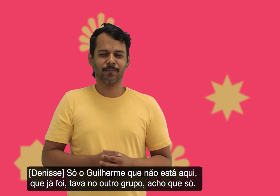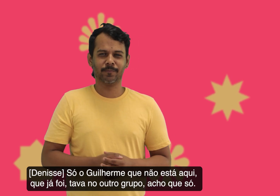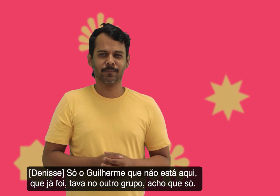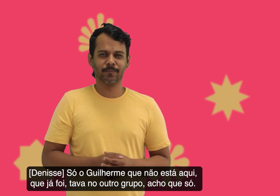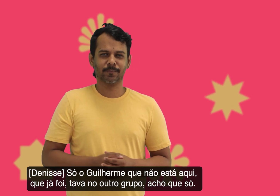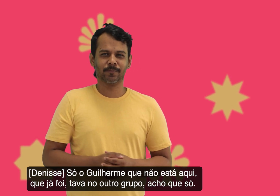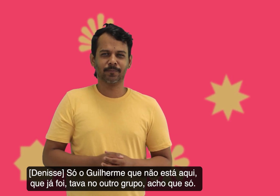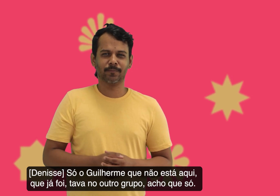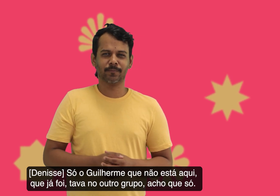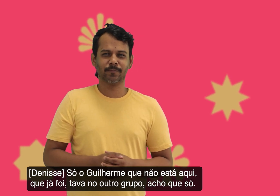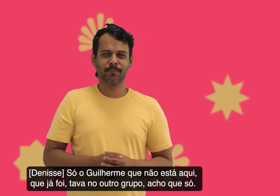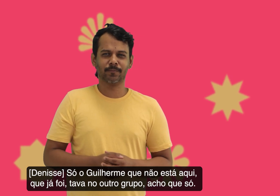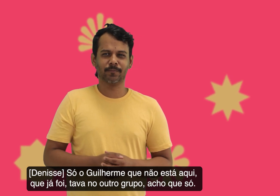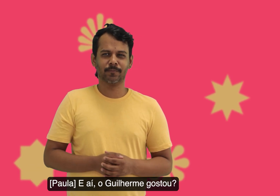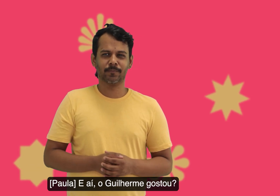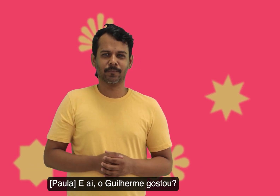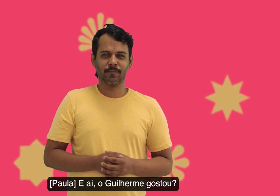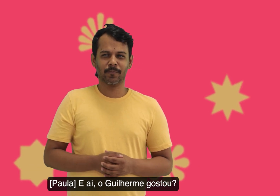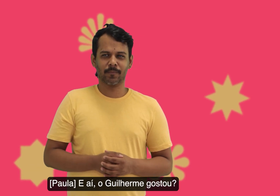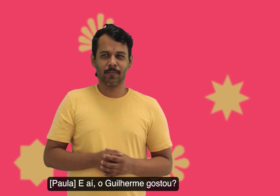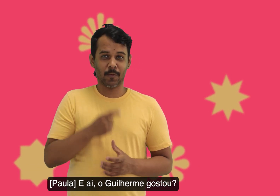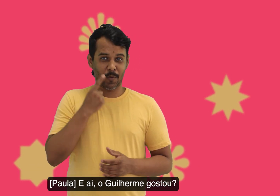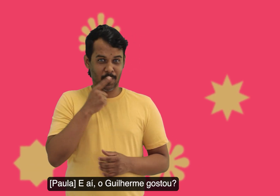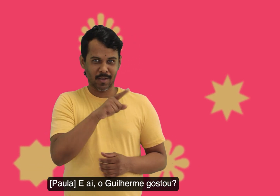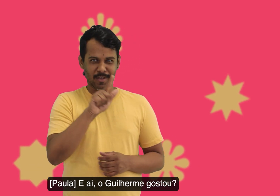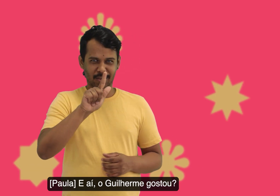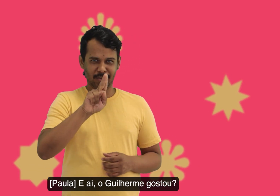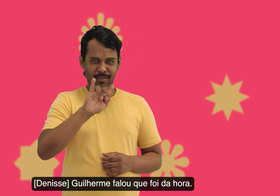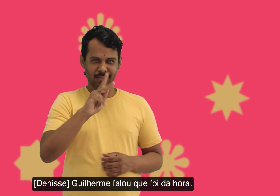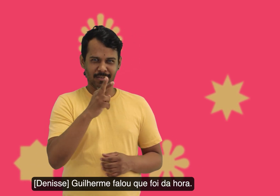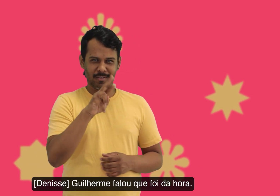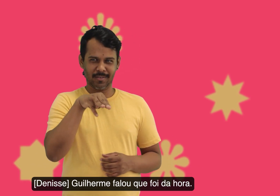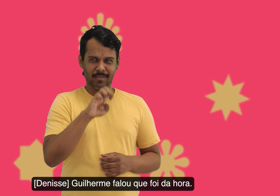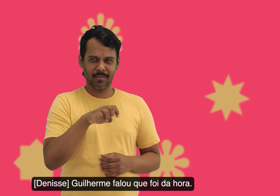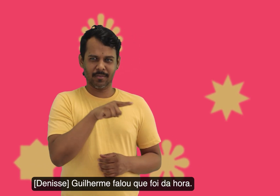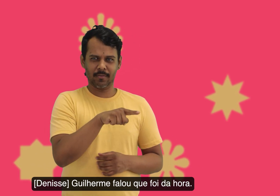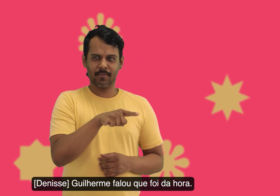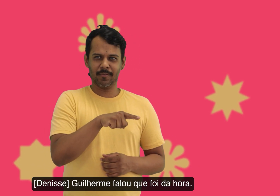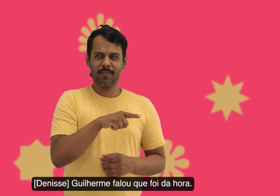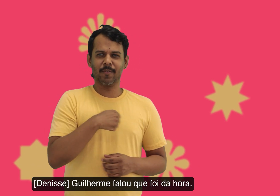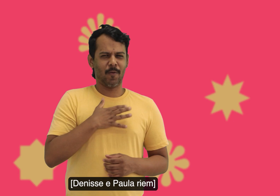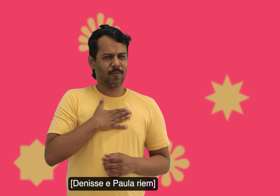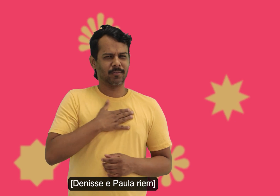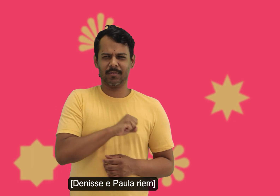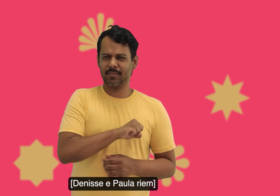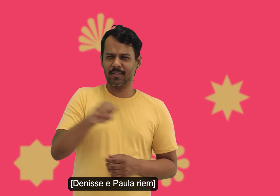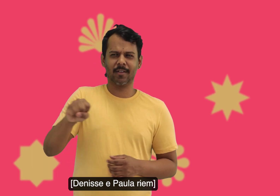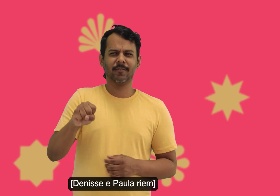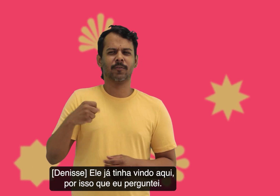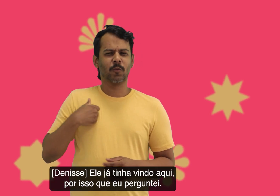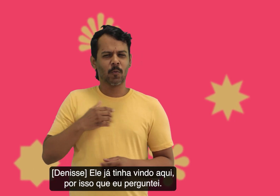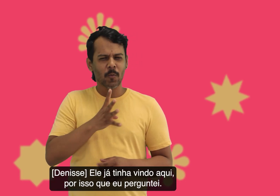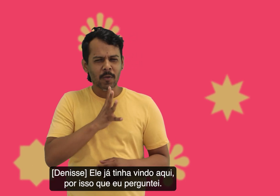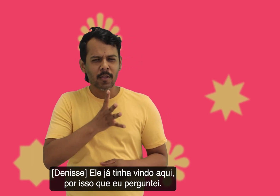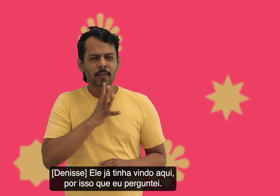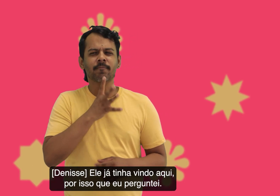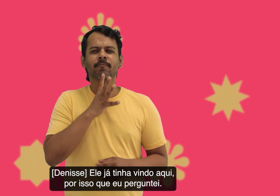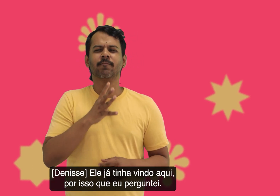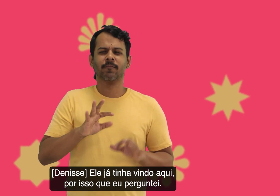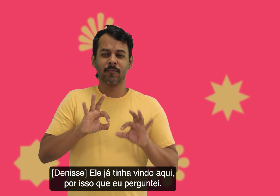ponto. Acho que é só. E aí, o Guilherme gostou? O Guilherme falou que foi da hora. Foi da hora? Ele já tinha vindo aqui, então eu